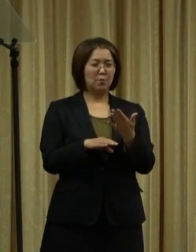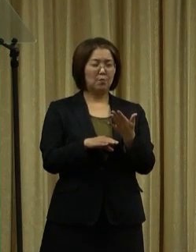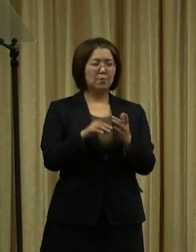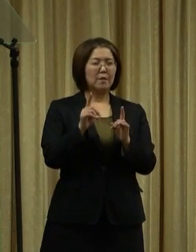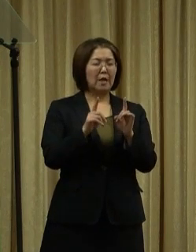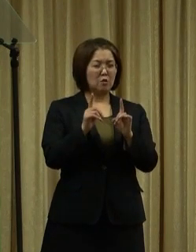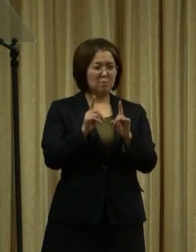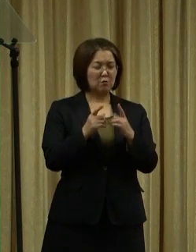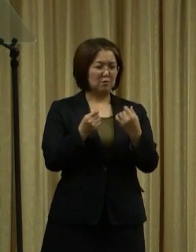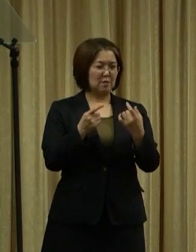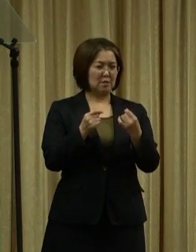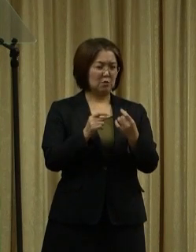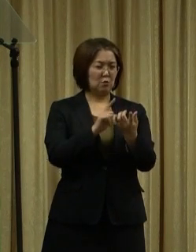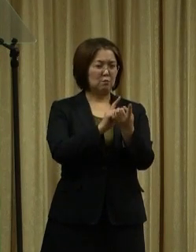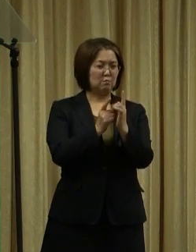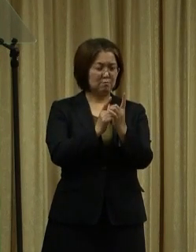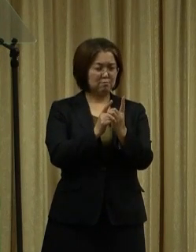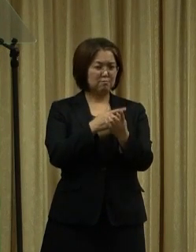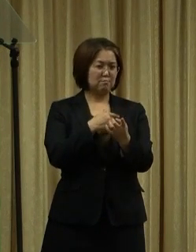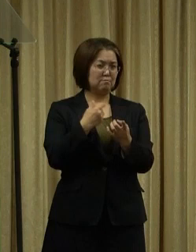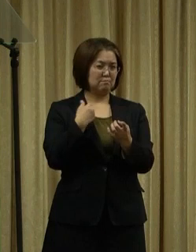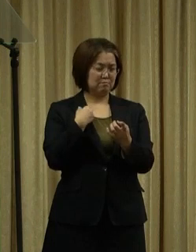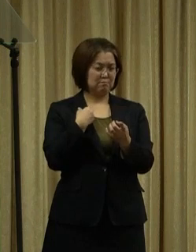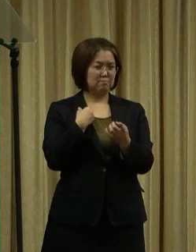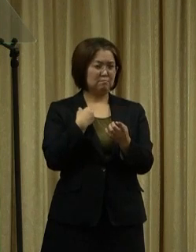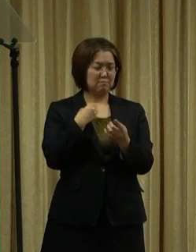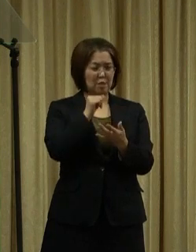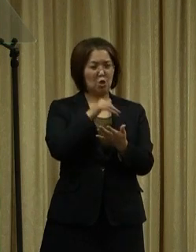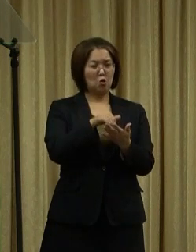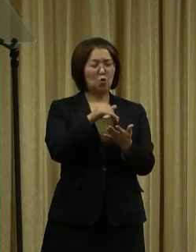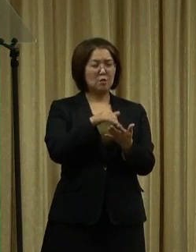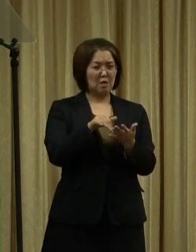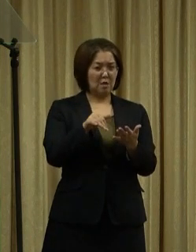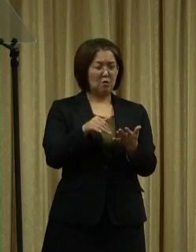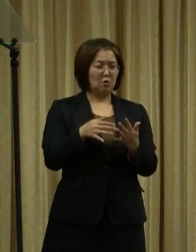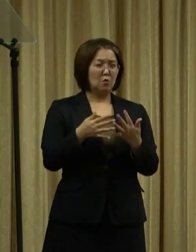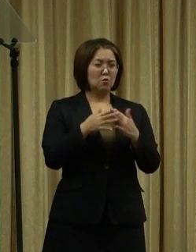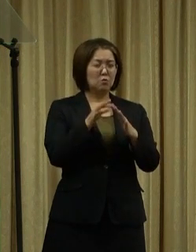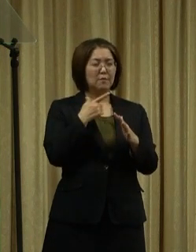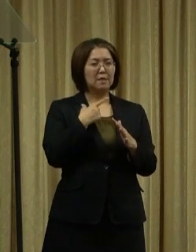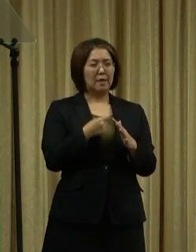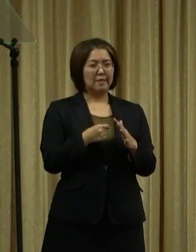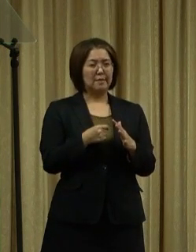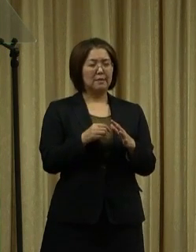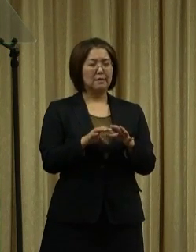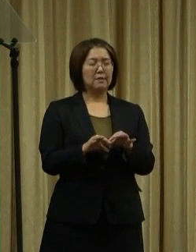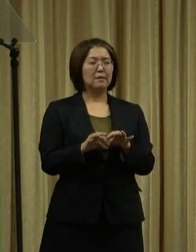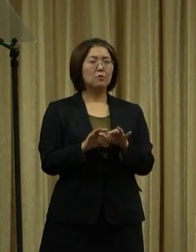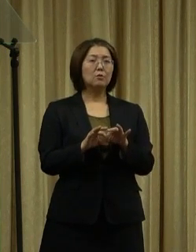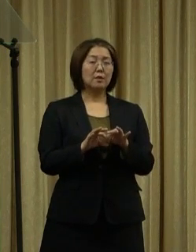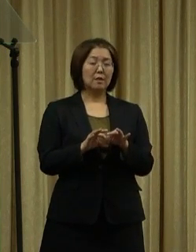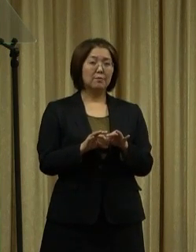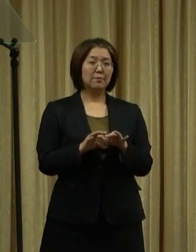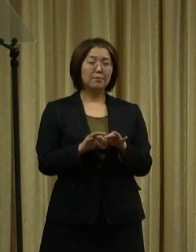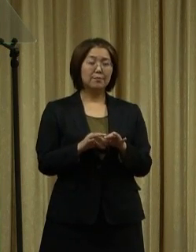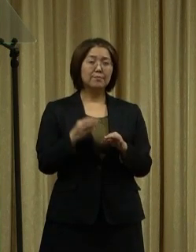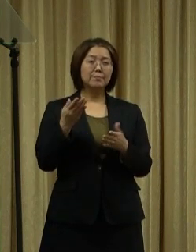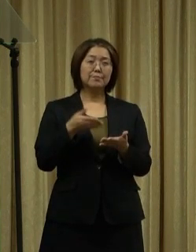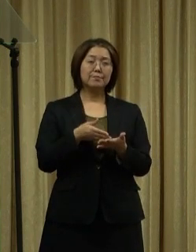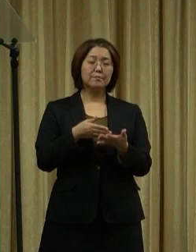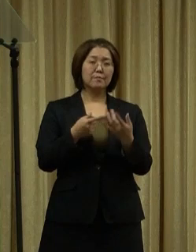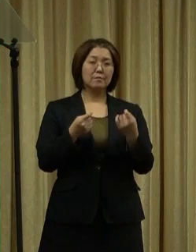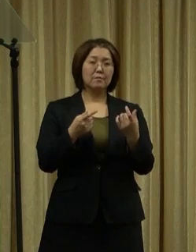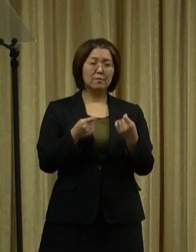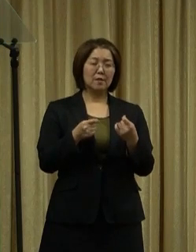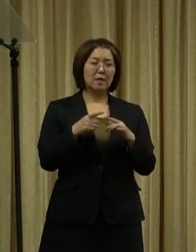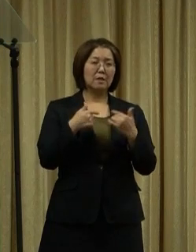予算であることは引き続き求めていきたいと思います。 そのためには、先ほど申し上げている普段の